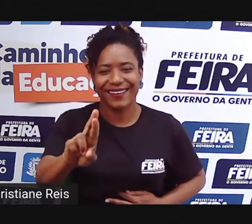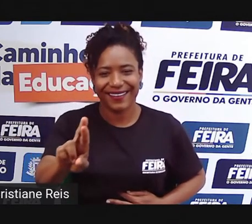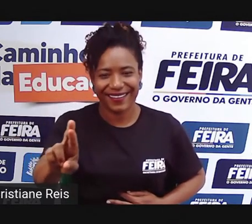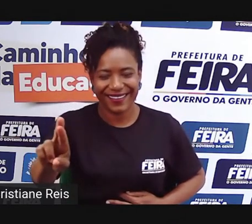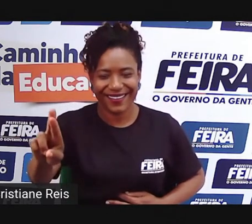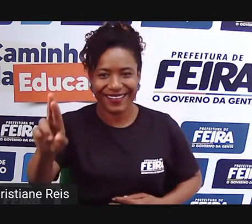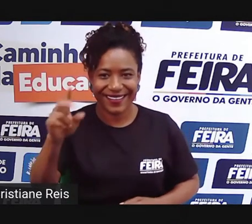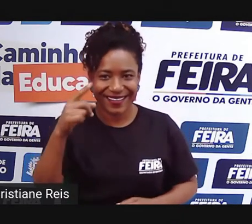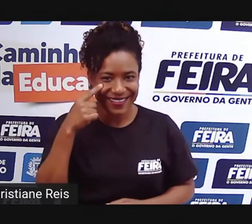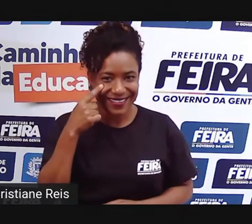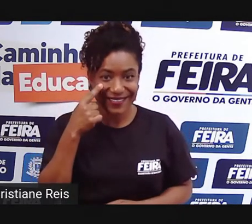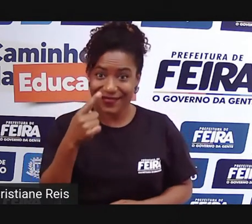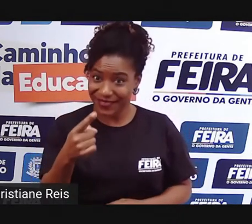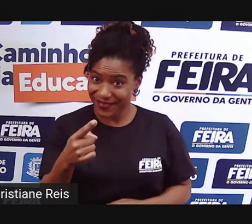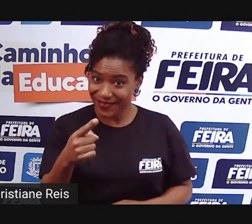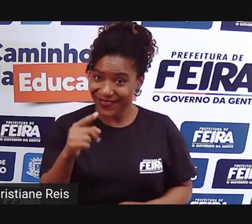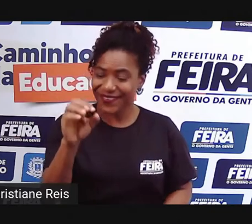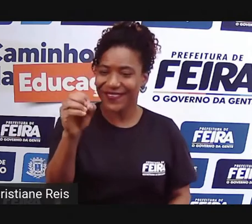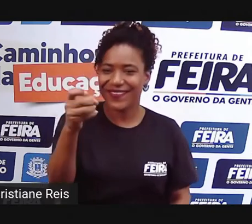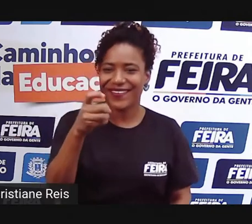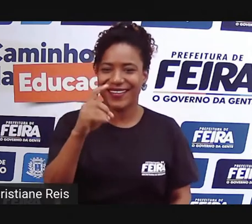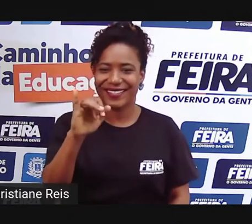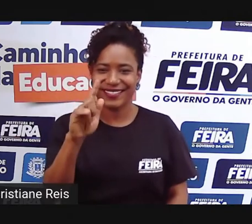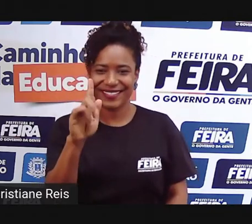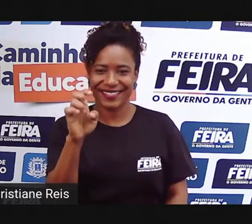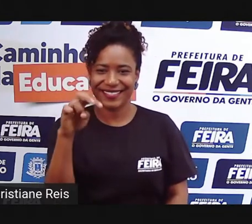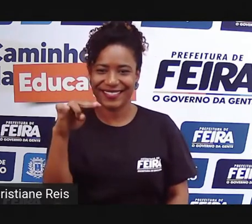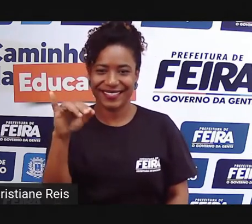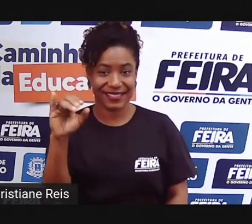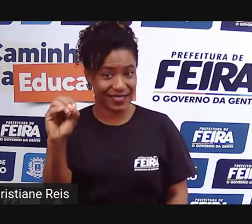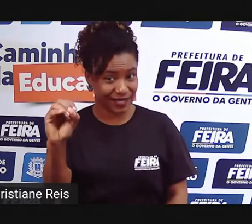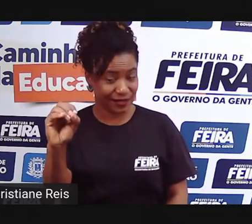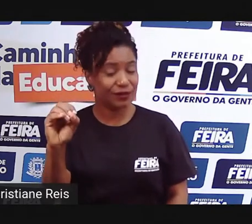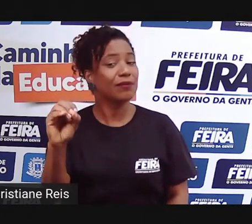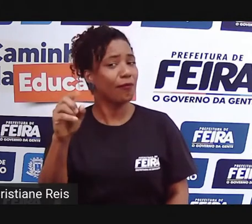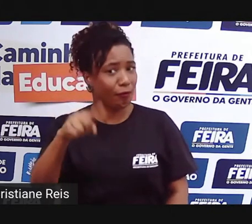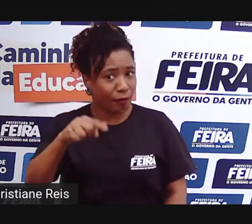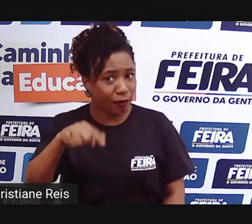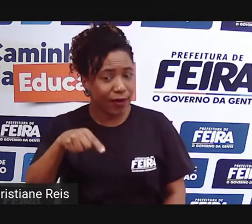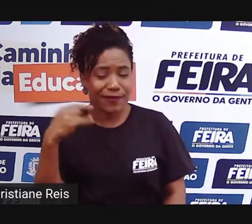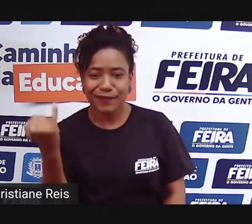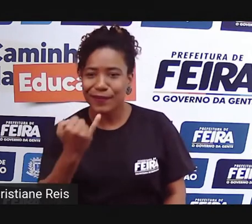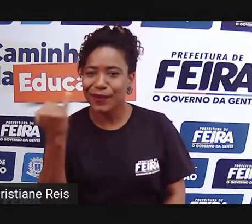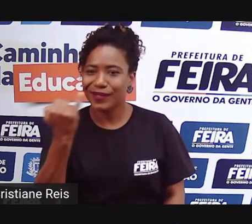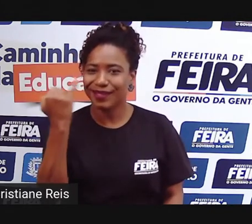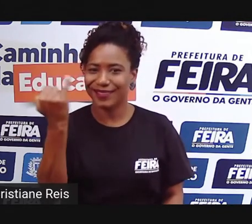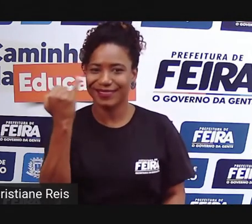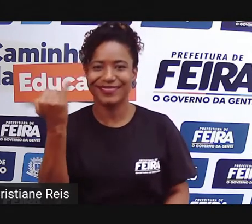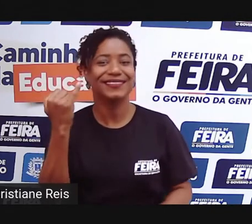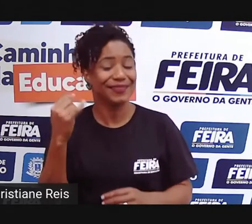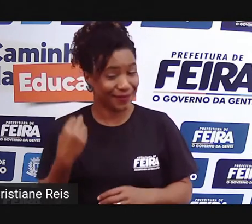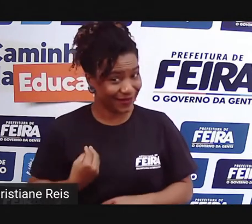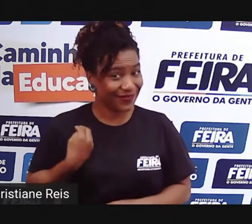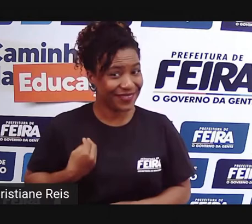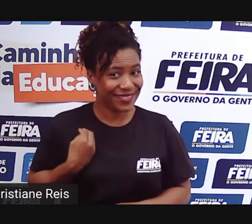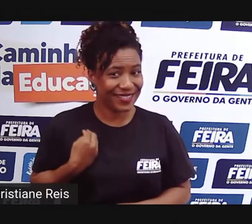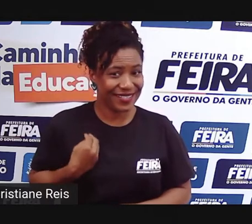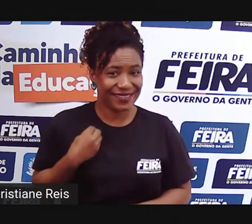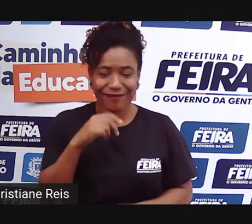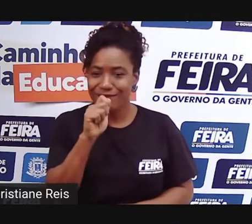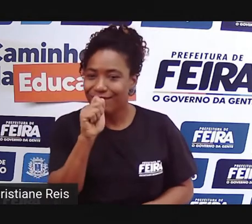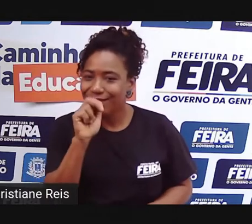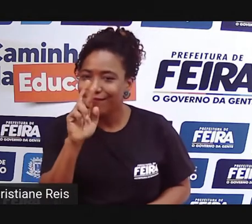Isso, o oxigênio. É uma substância muito importante para as nossas vidas. E